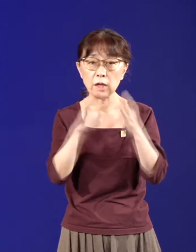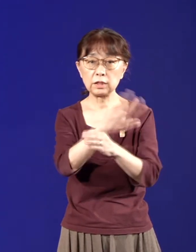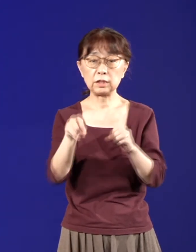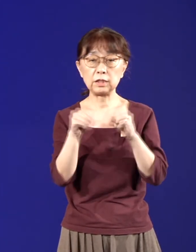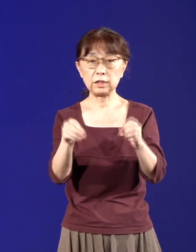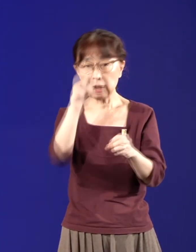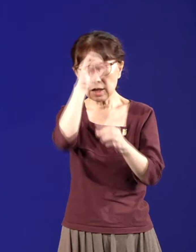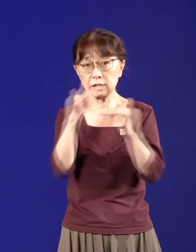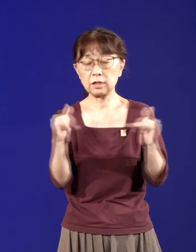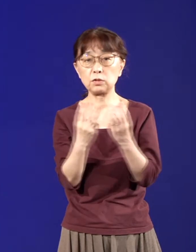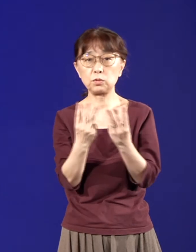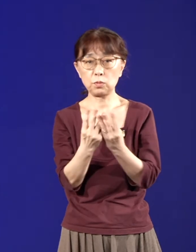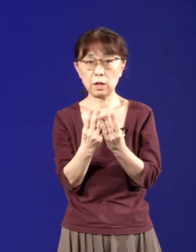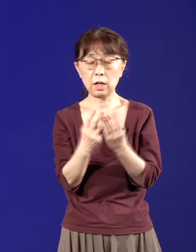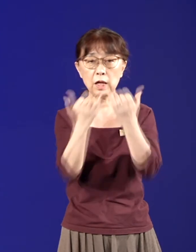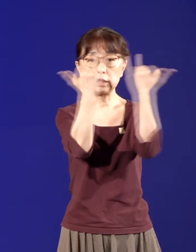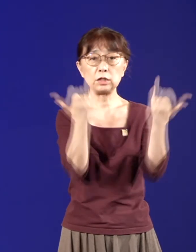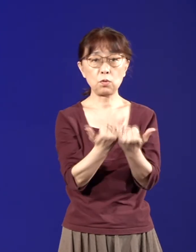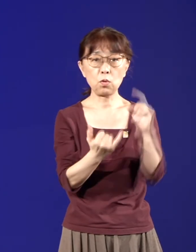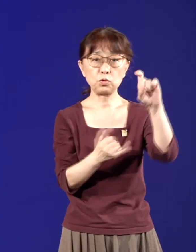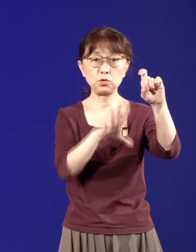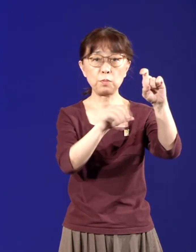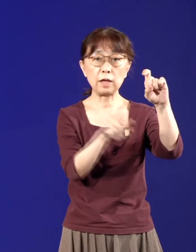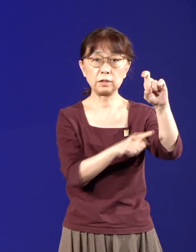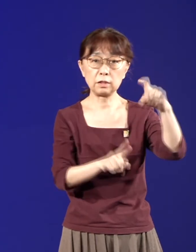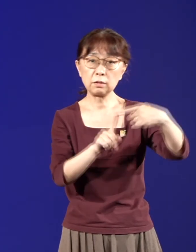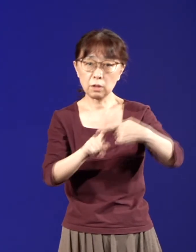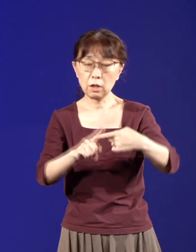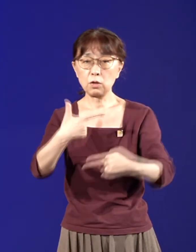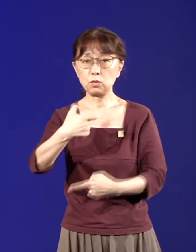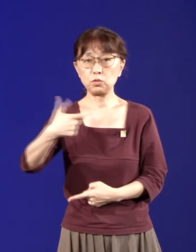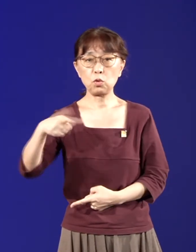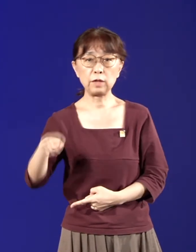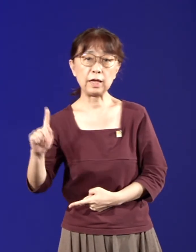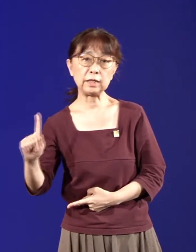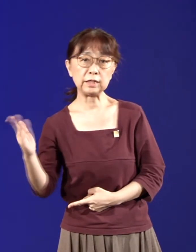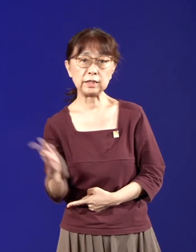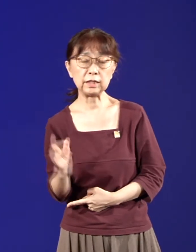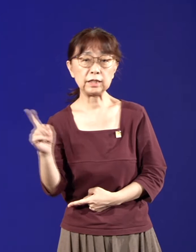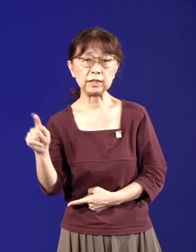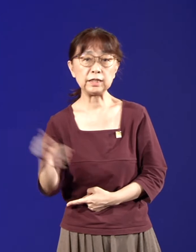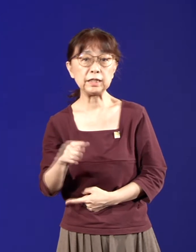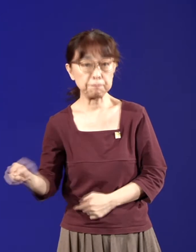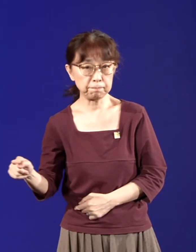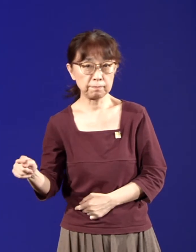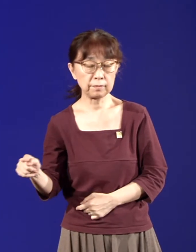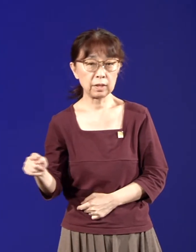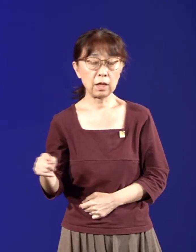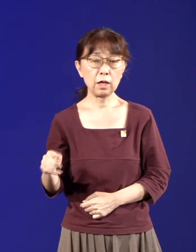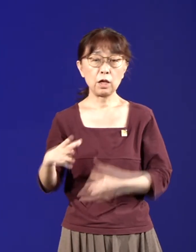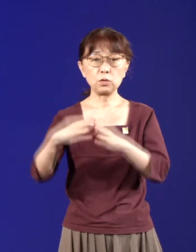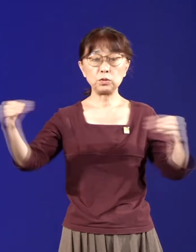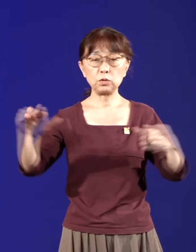につきましては、人口10万人当たり 66.1 人ということで、国のステージ4の指標